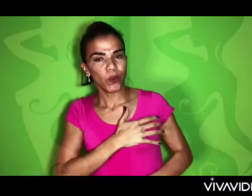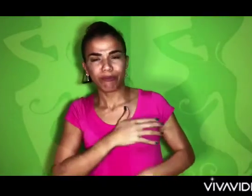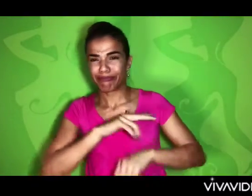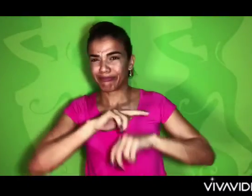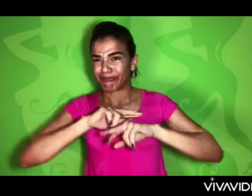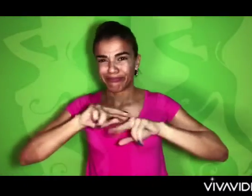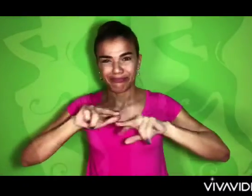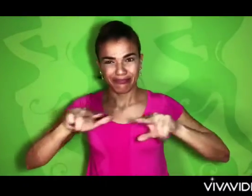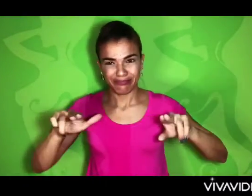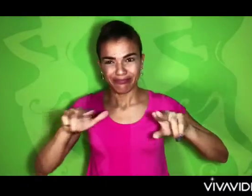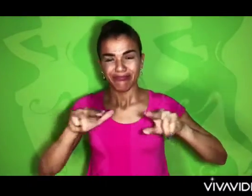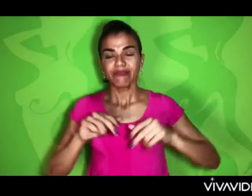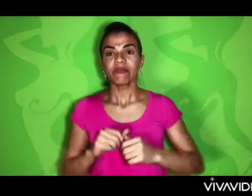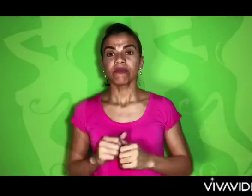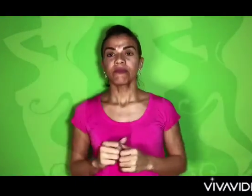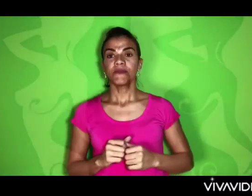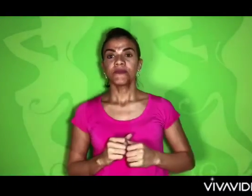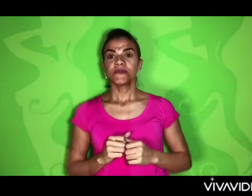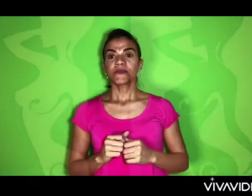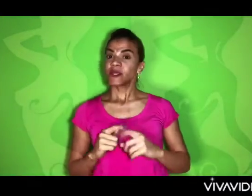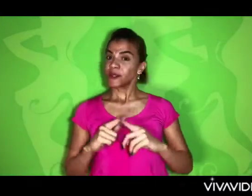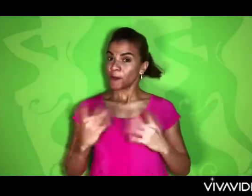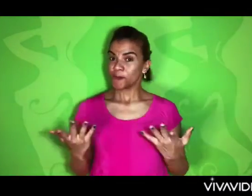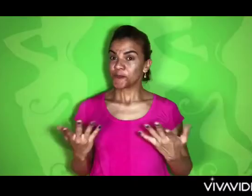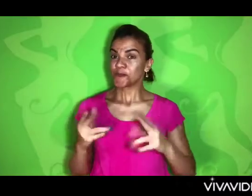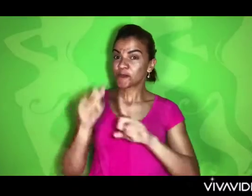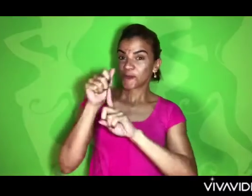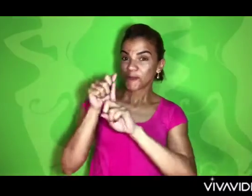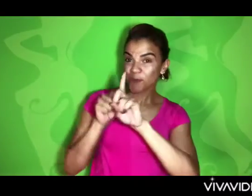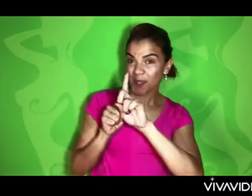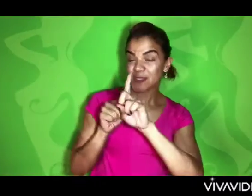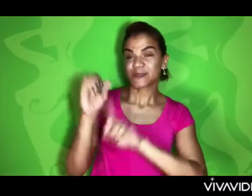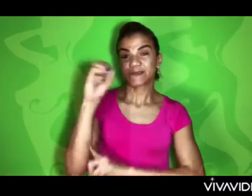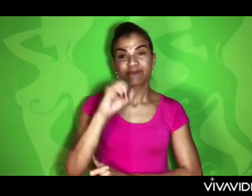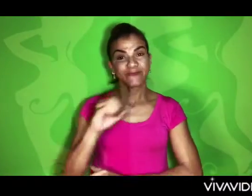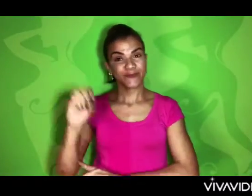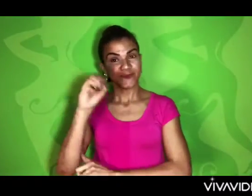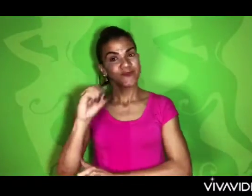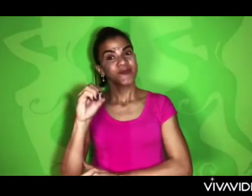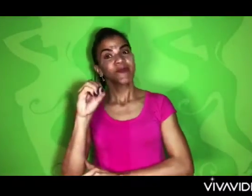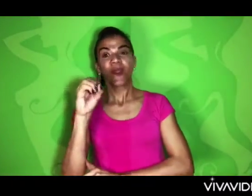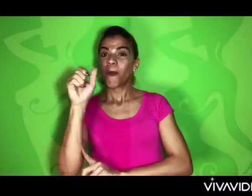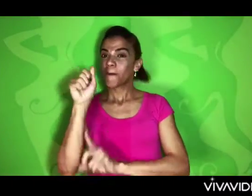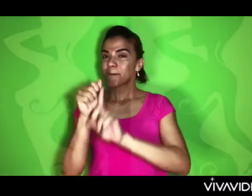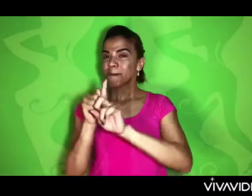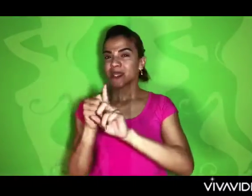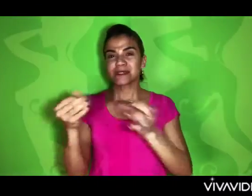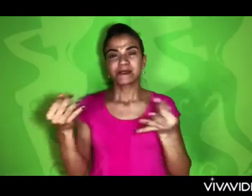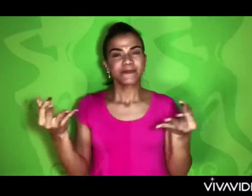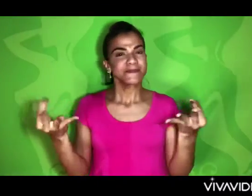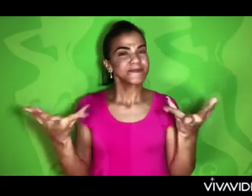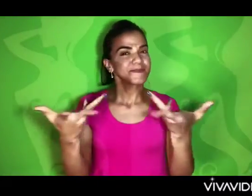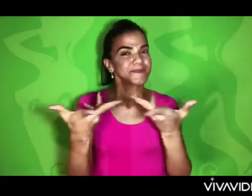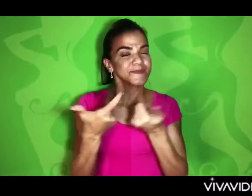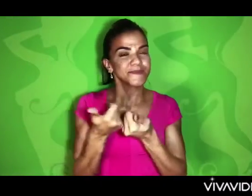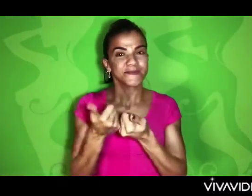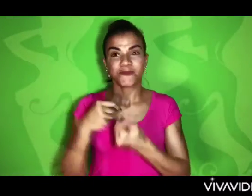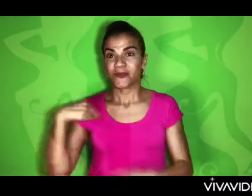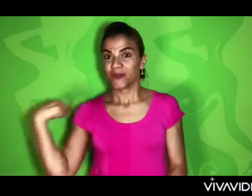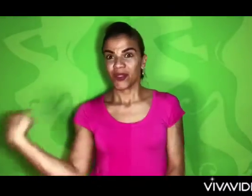gorduras na mama bom no mês de outubro é o mês e ter ao